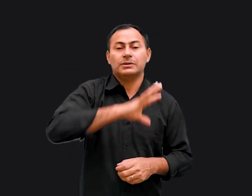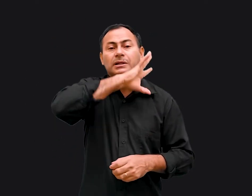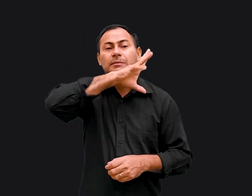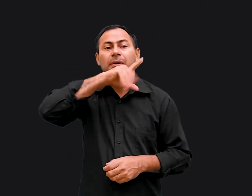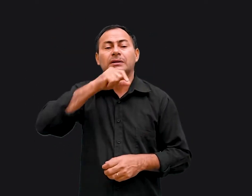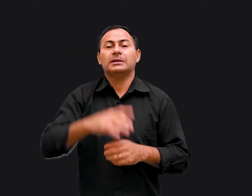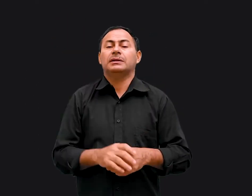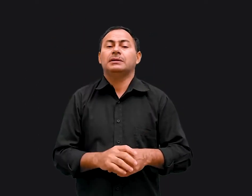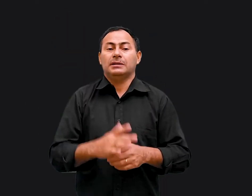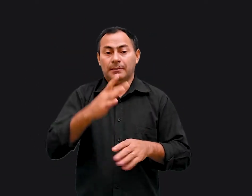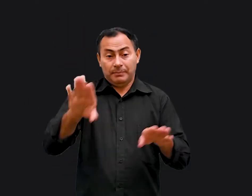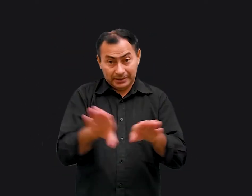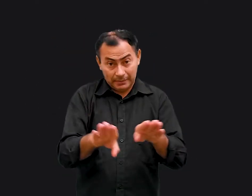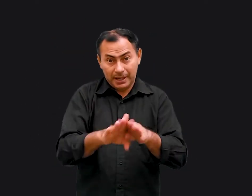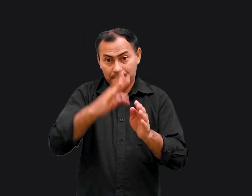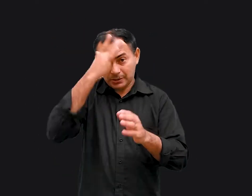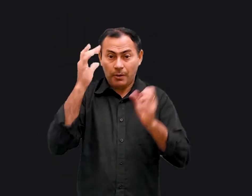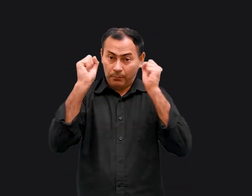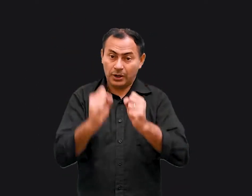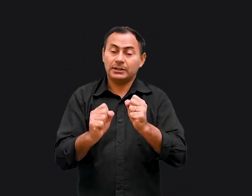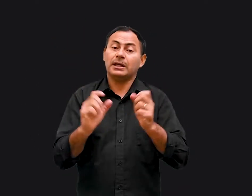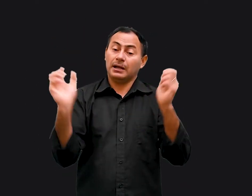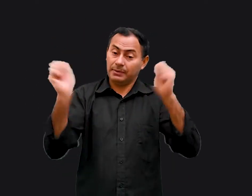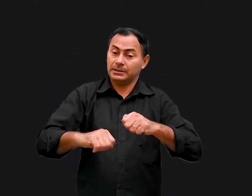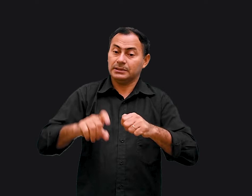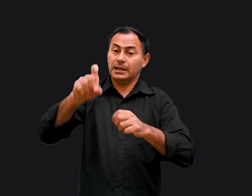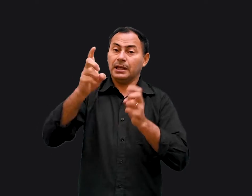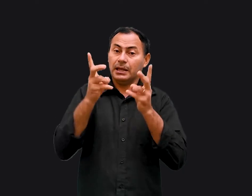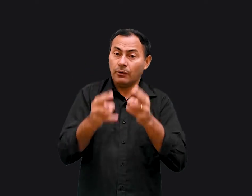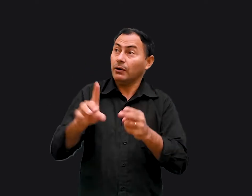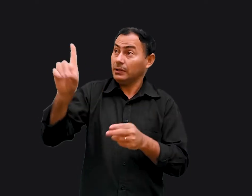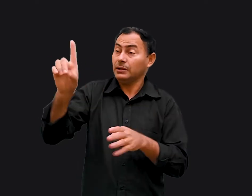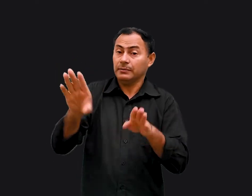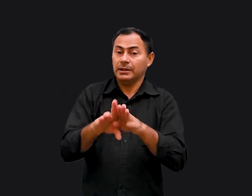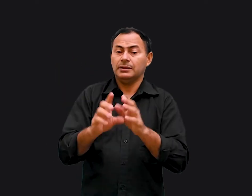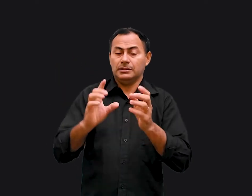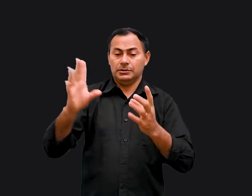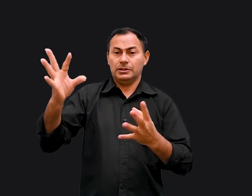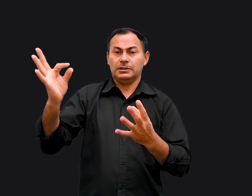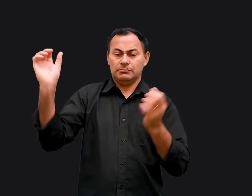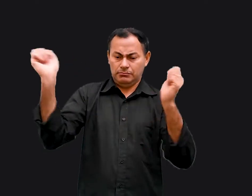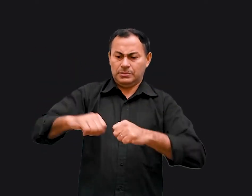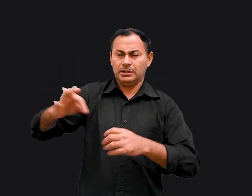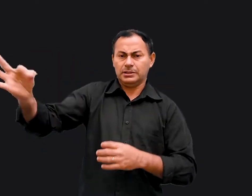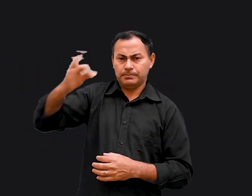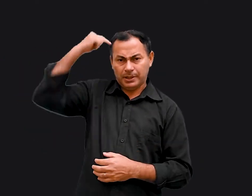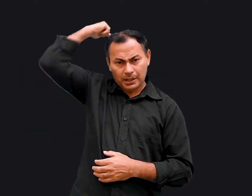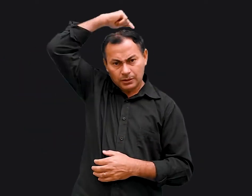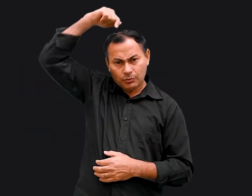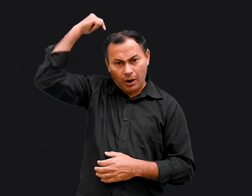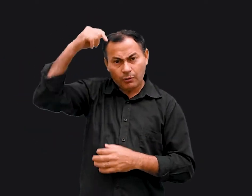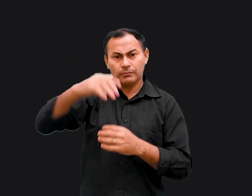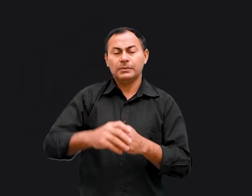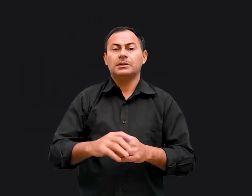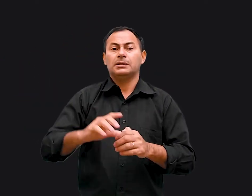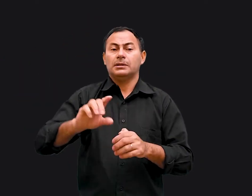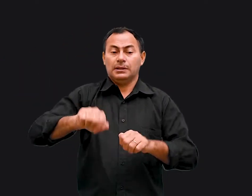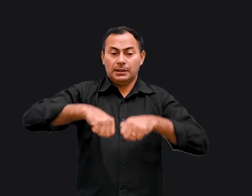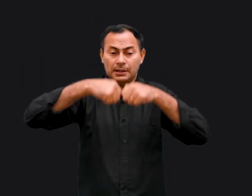como Deus. Ele tem o potencial de ser espiritual. É isso que dá ao homem a capacidade de ser a